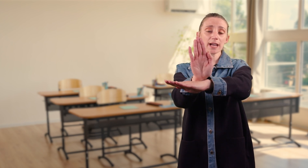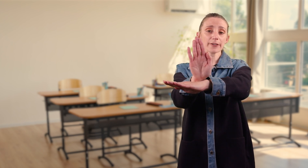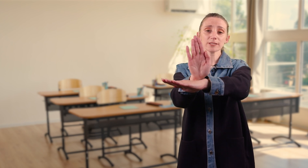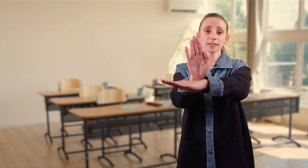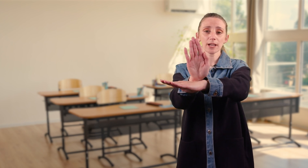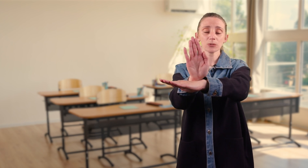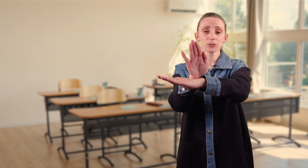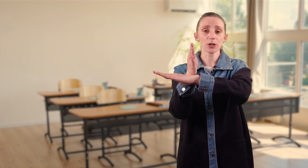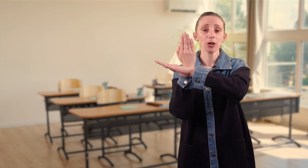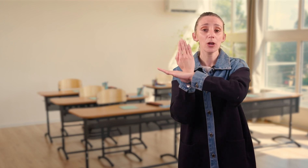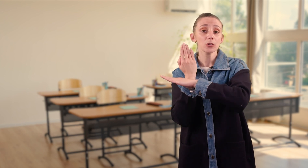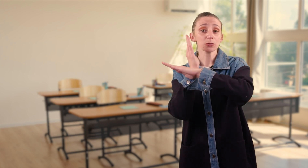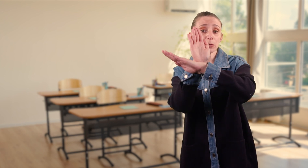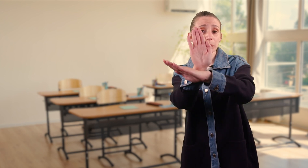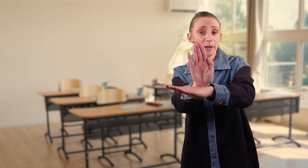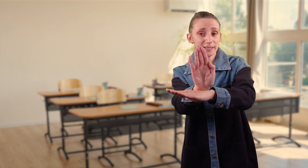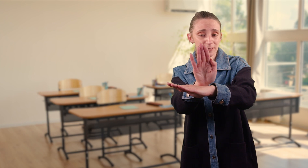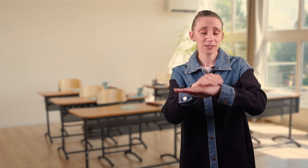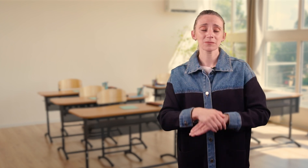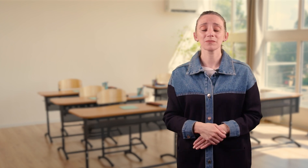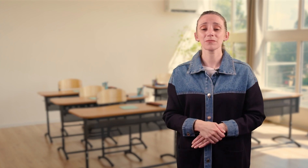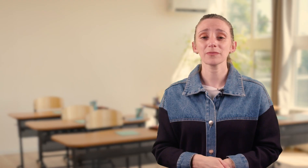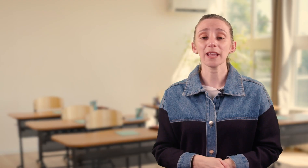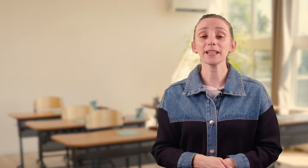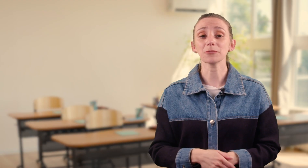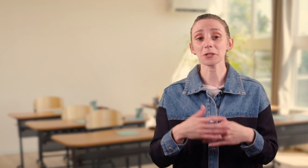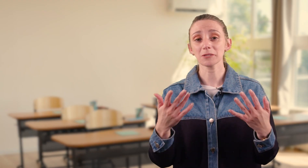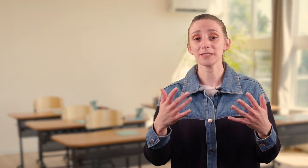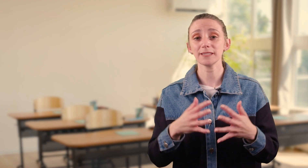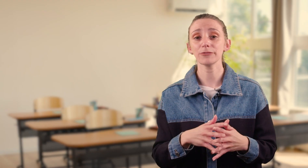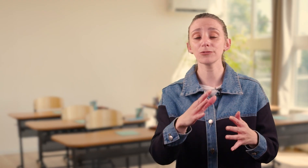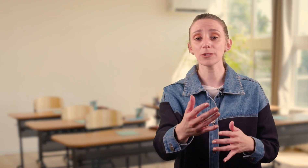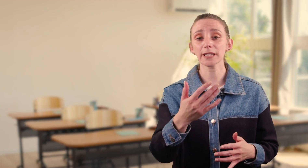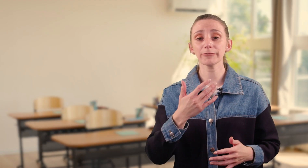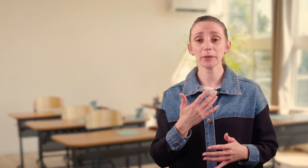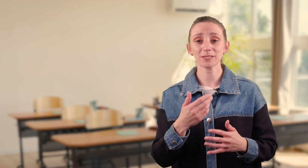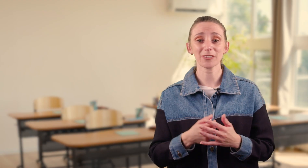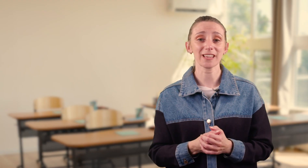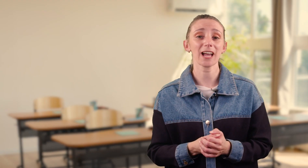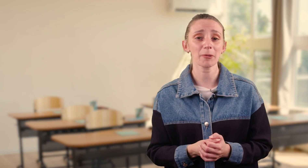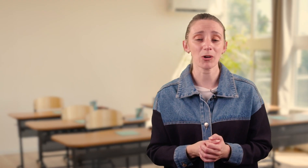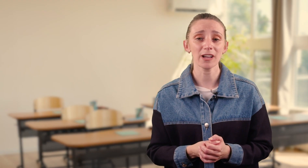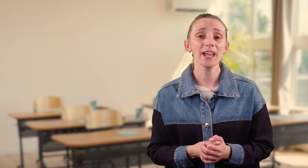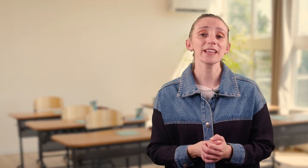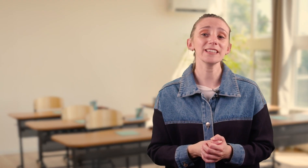à votre interlocuteur. Je me présente. Et donc, si c'est vous qui vous présentez à moi, qui